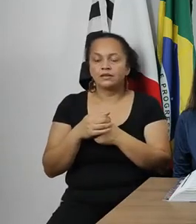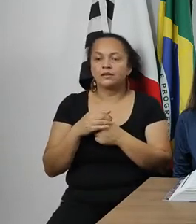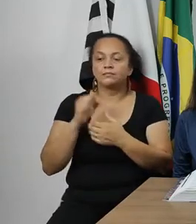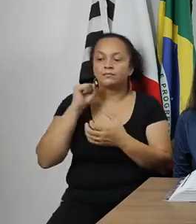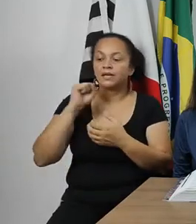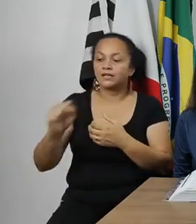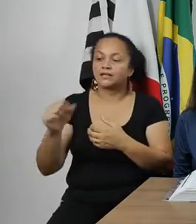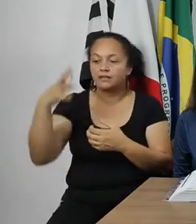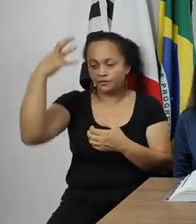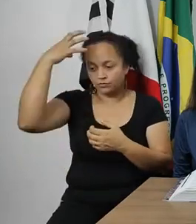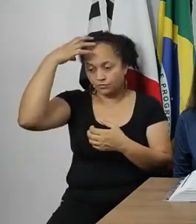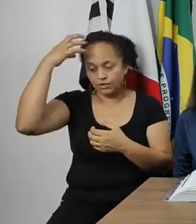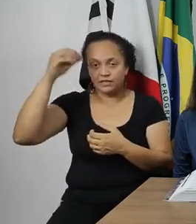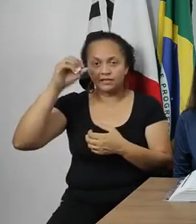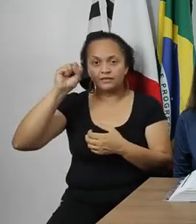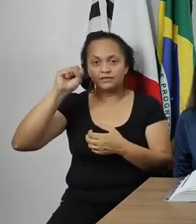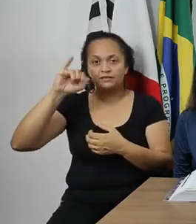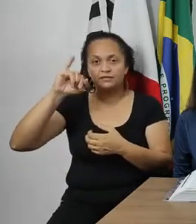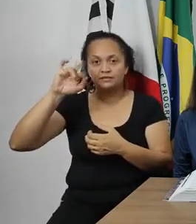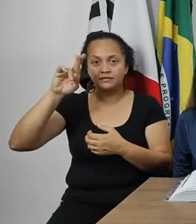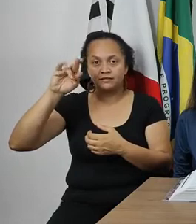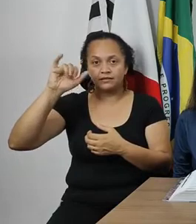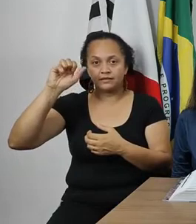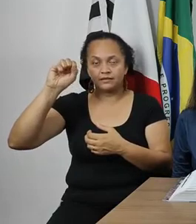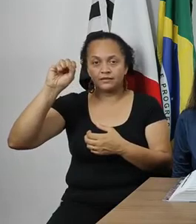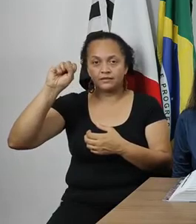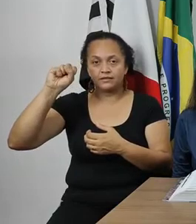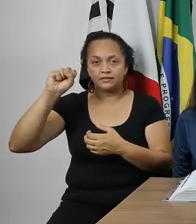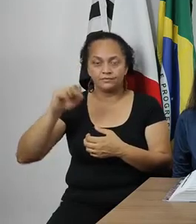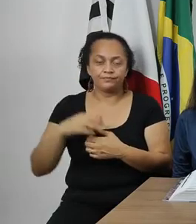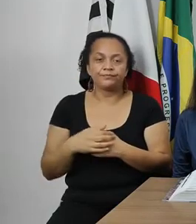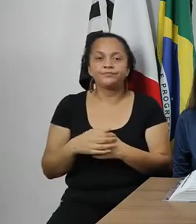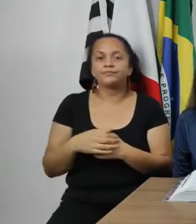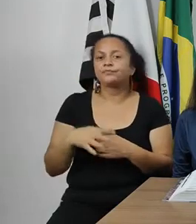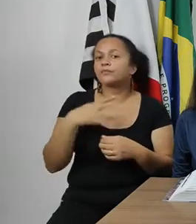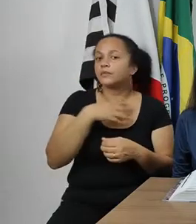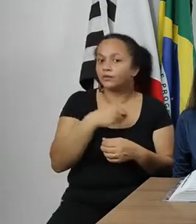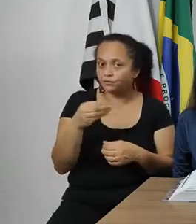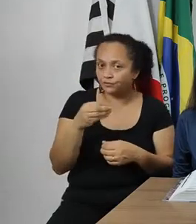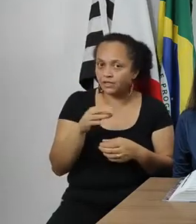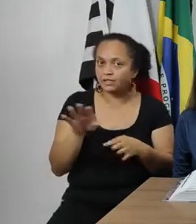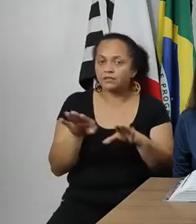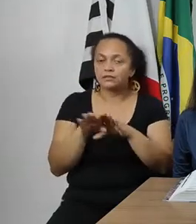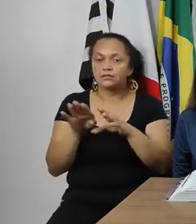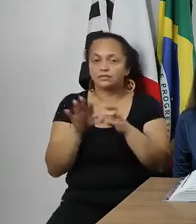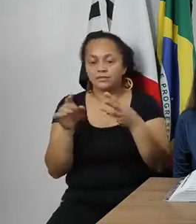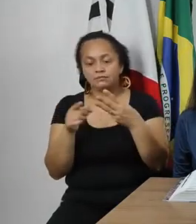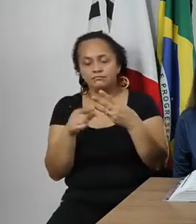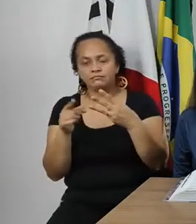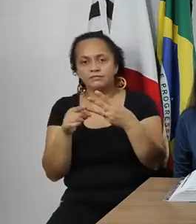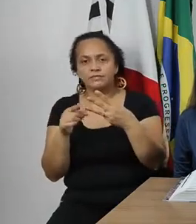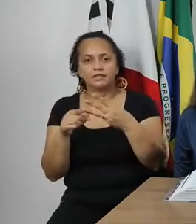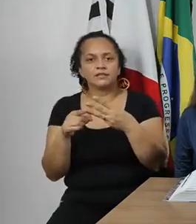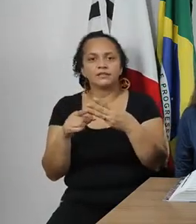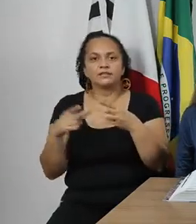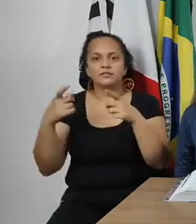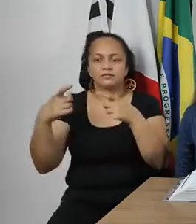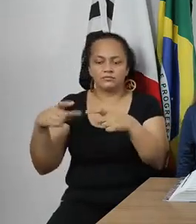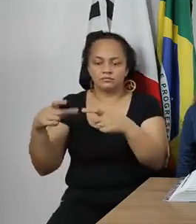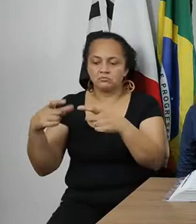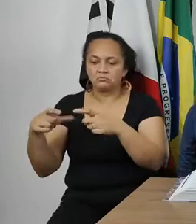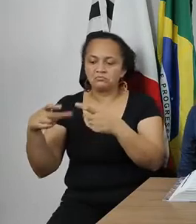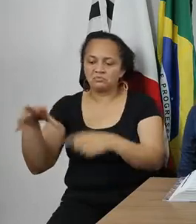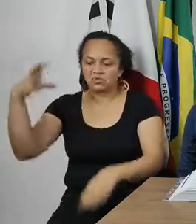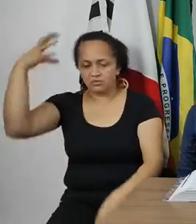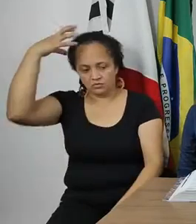e fugiram para a terra de Ararat. Outro filho seu, chamado Esar, ficou no lugar dele como